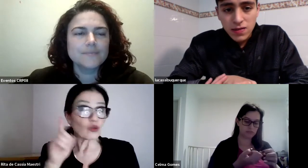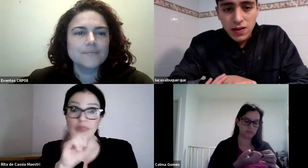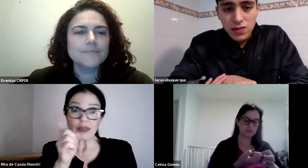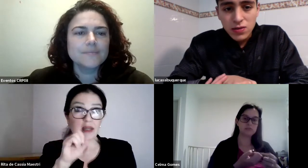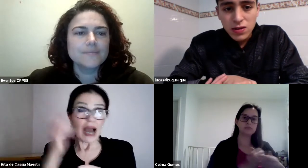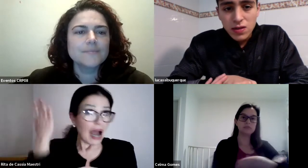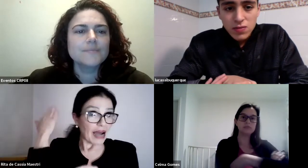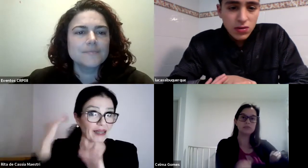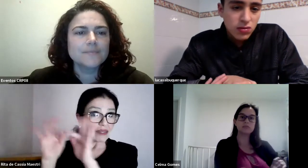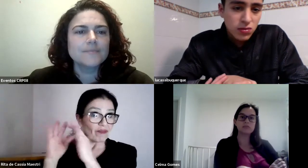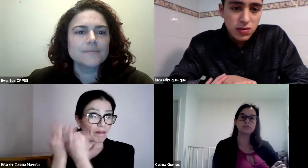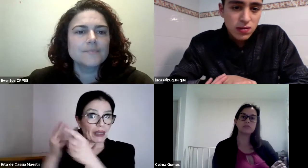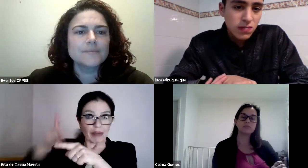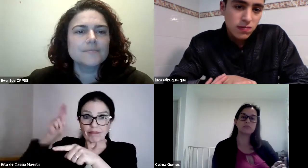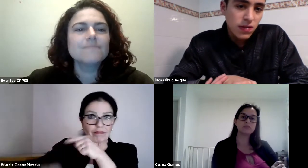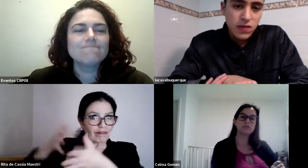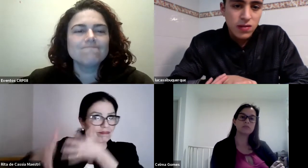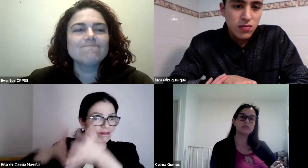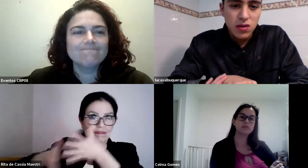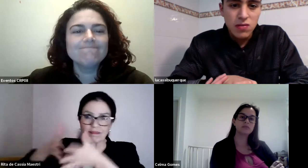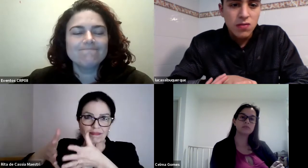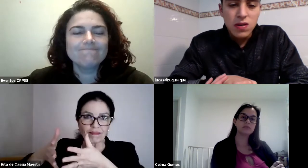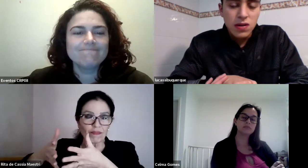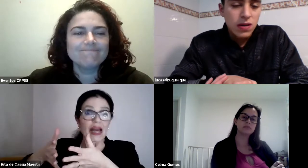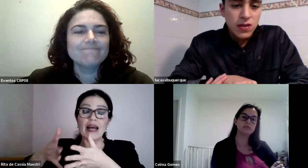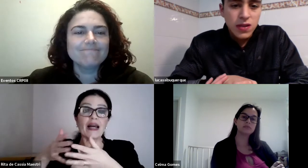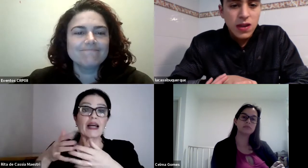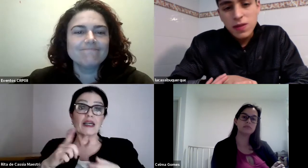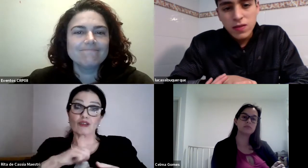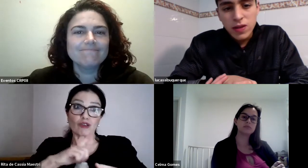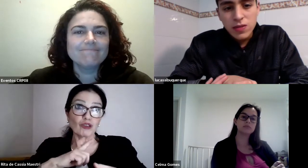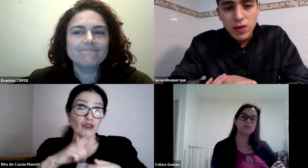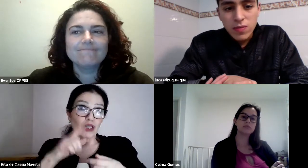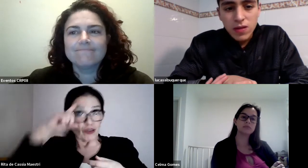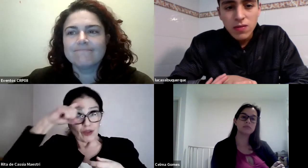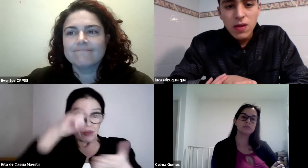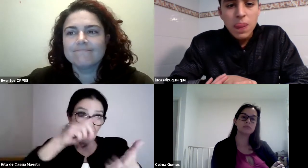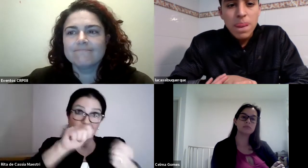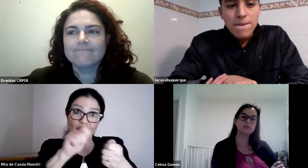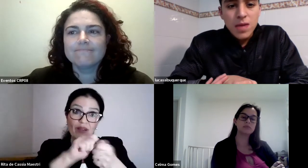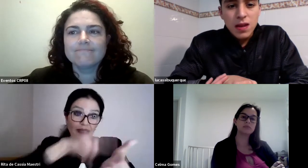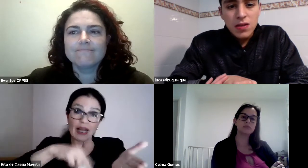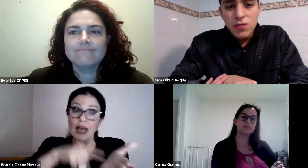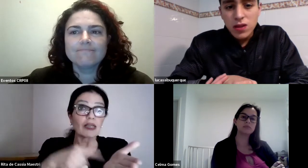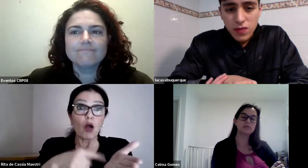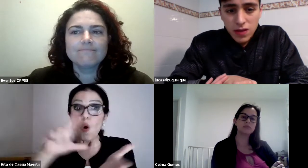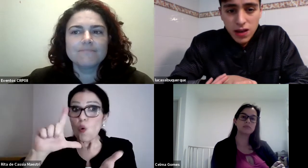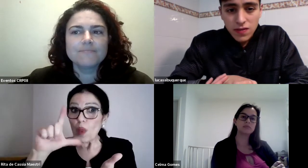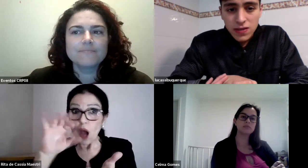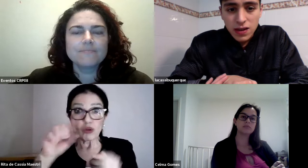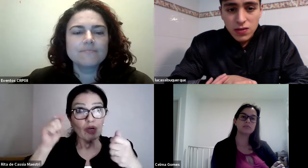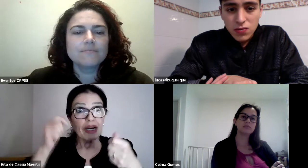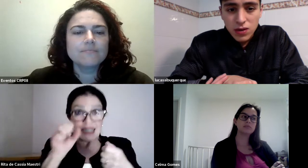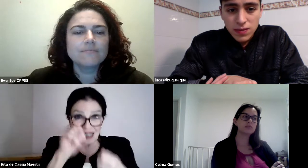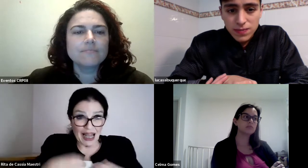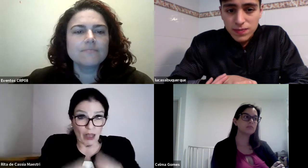essas avaliações, porque os surdos, enfim, não tinham língua de sinais, porque as famílias proibiam, eles tinham muita dificuldade em